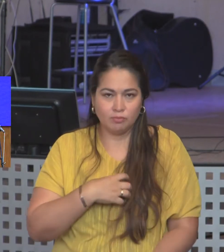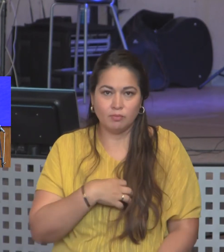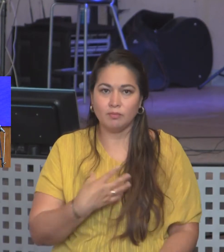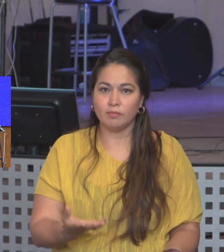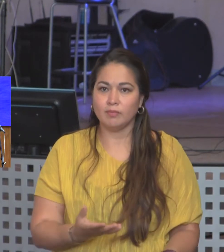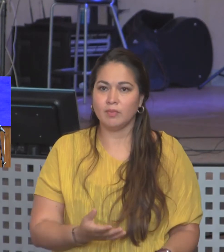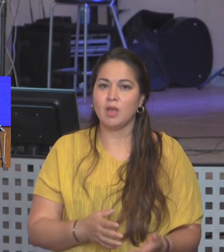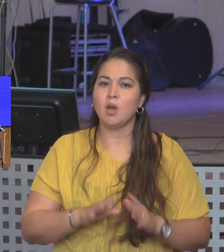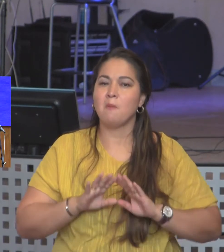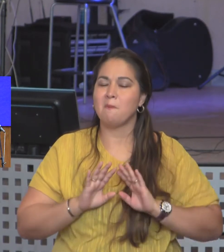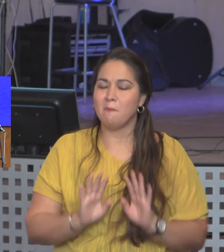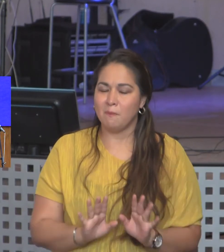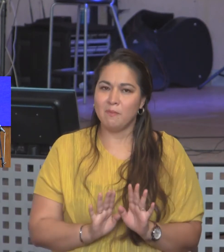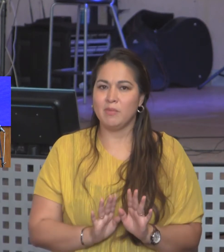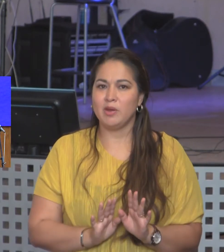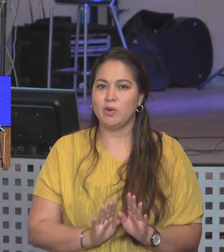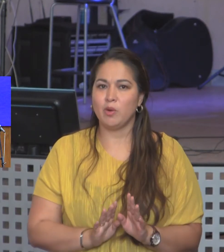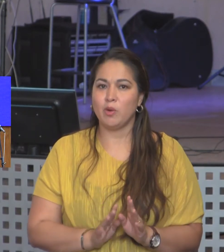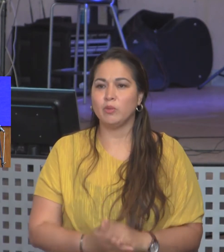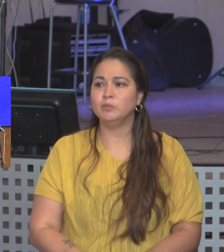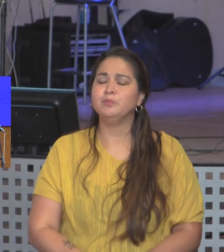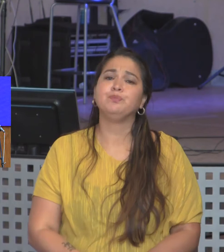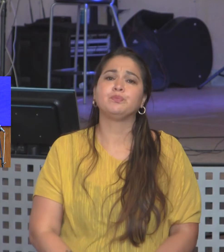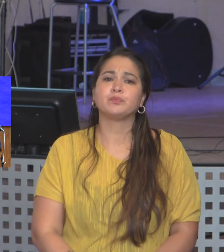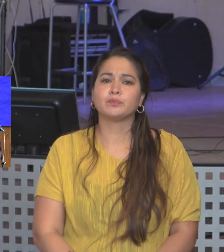Pero no hay nada.